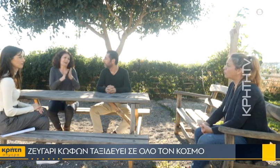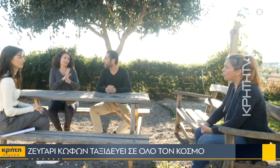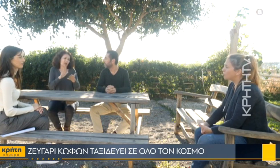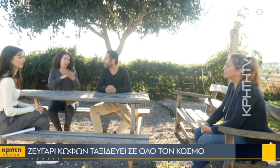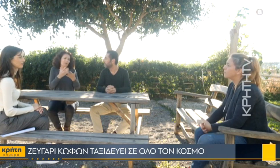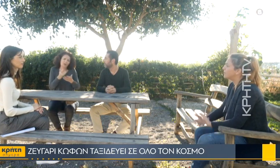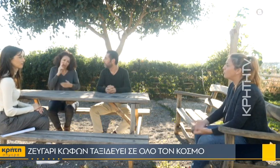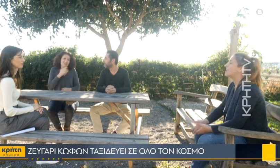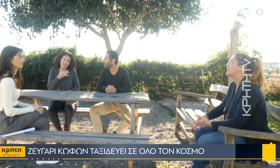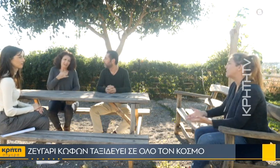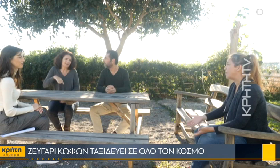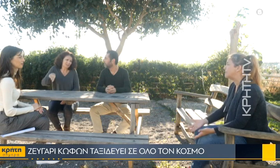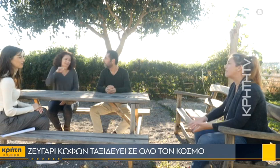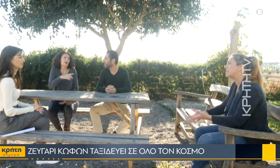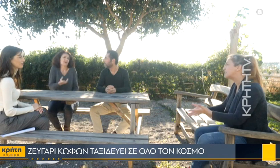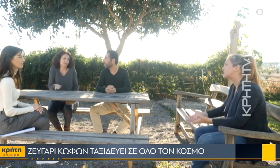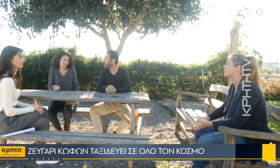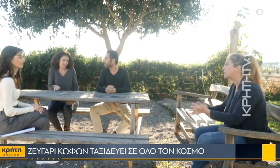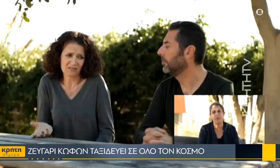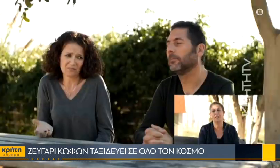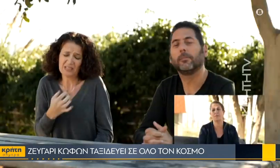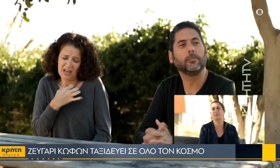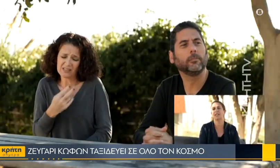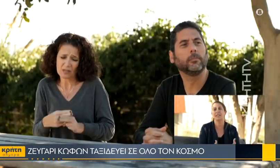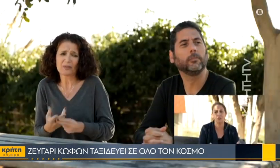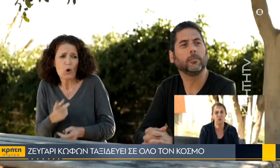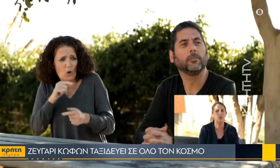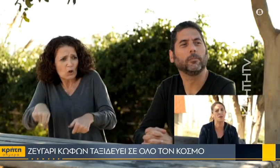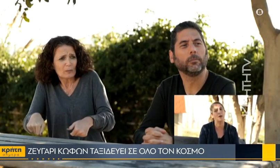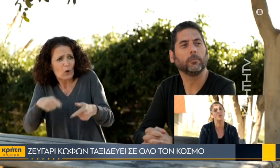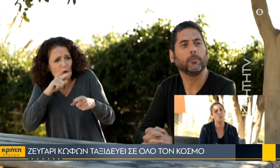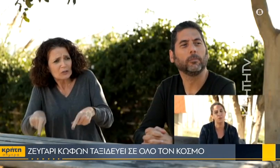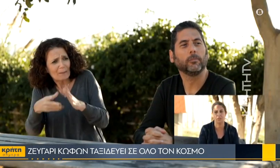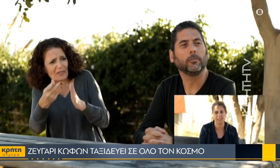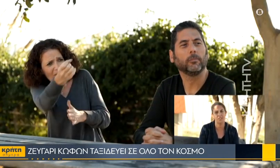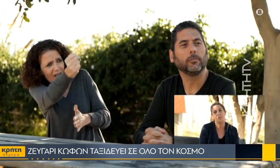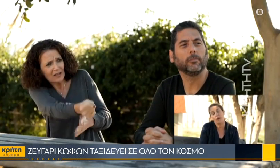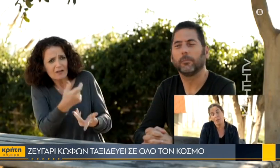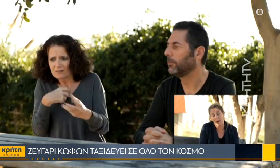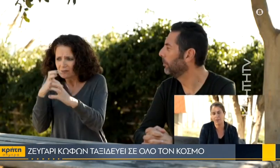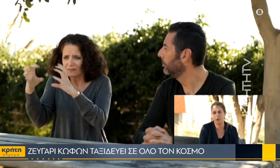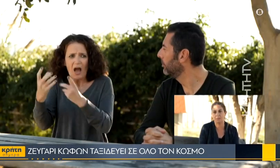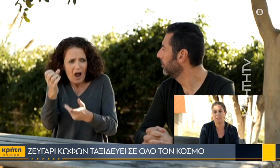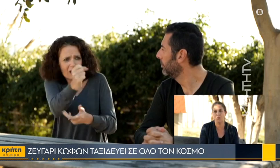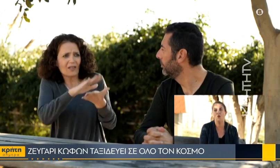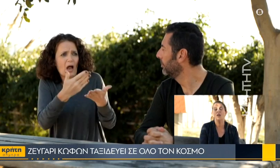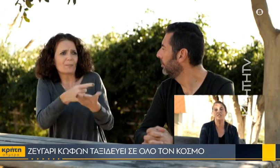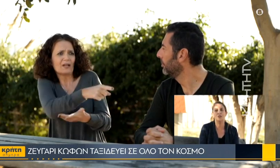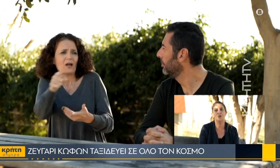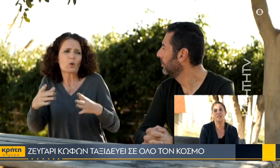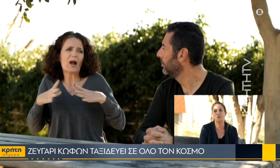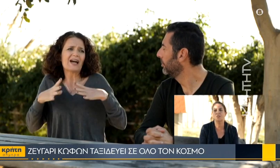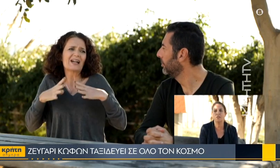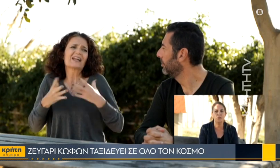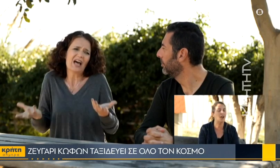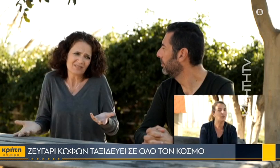κοφών ανθρώπων στην επικοινωνία και στα πάντα. Δηλαδή φανταστείτε ότι εμείς για να πάμε σε ένα γιατρό, για να πάμε οπουδήποτε σε κάτι πάρα πολύ σημαντικό,